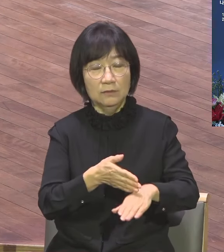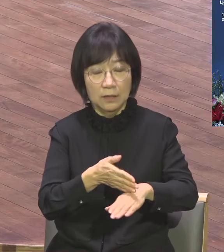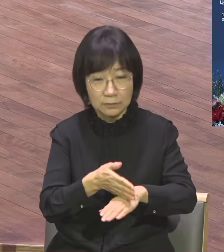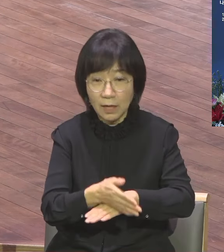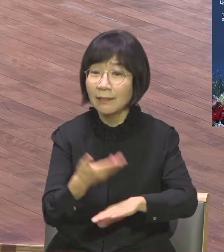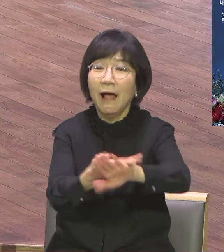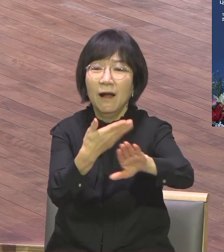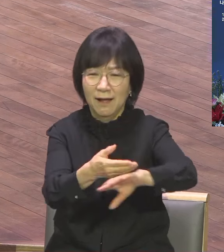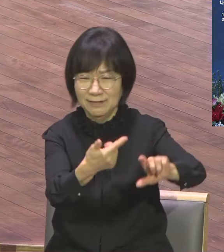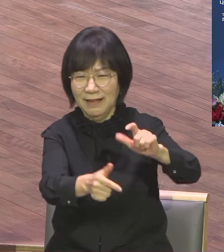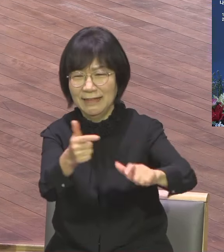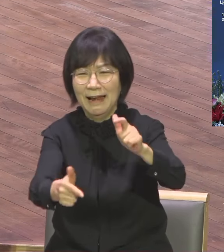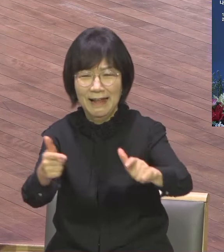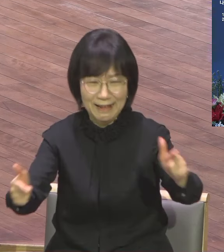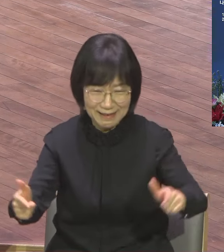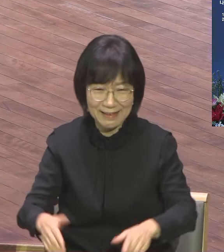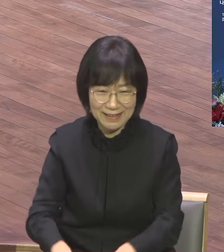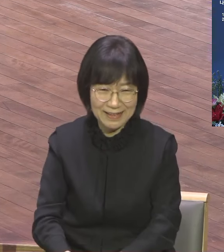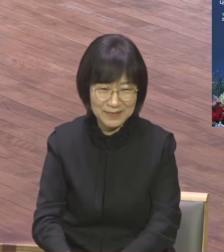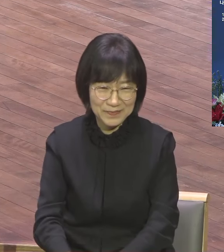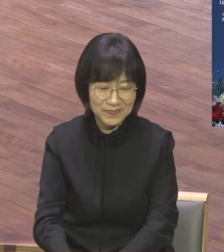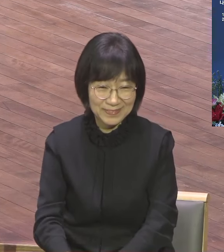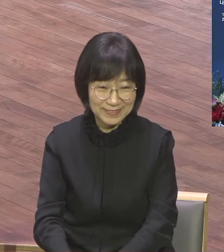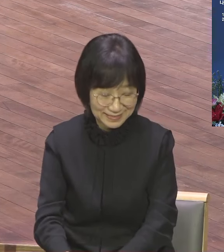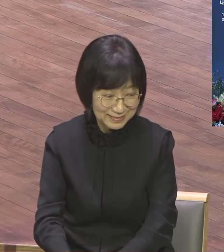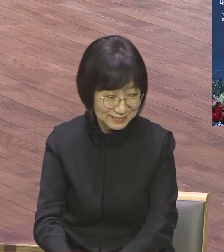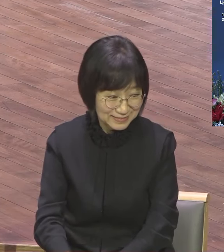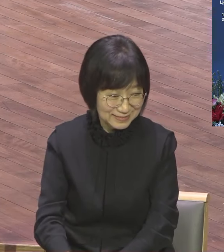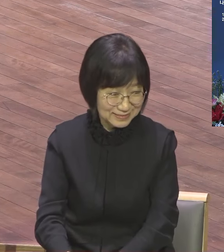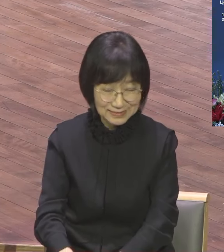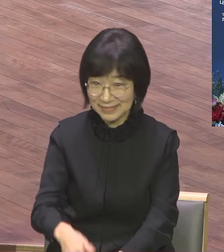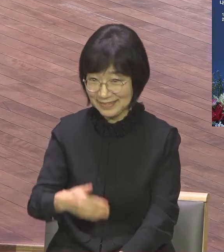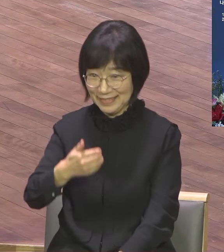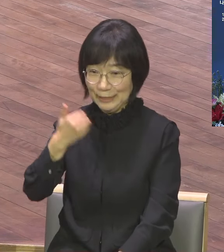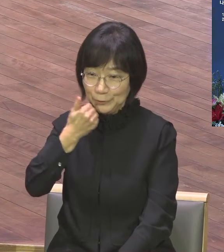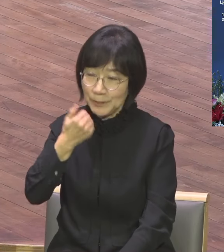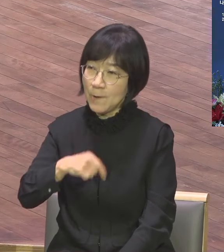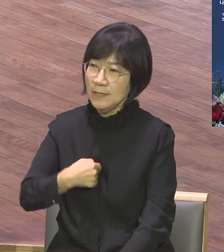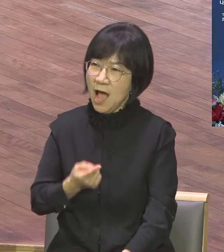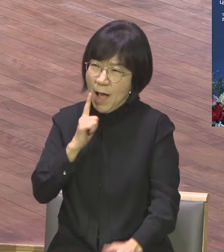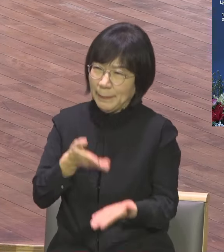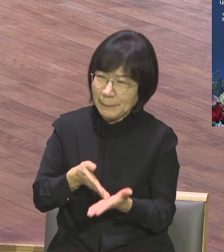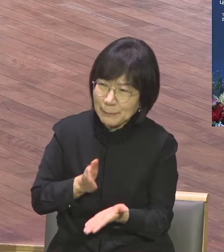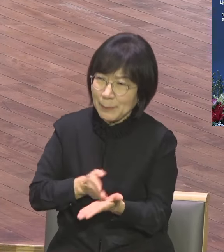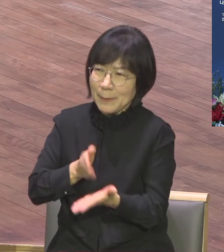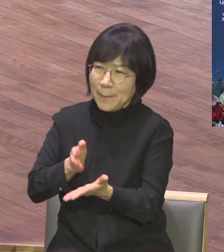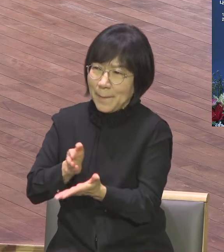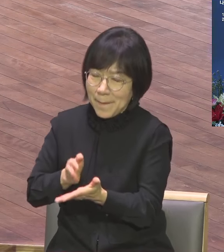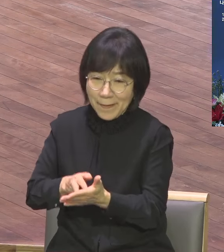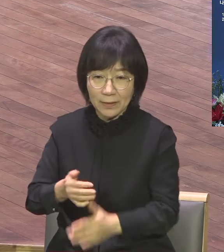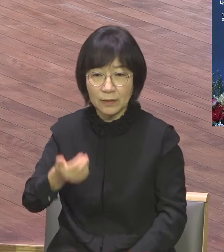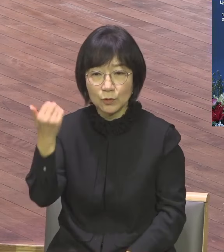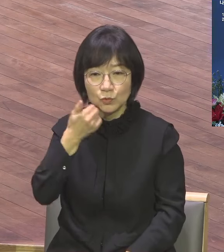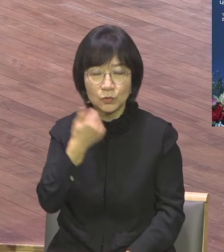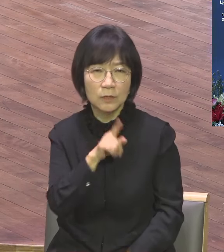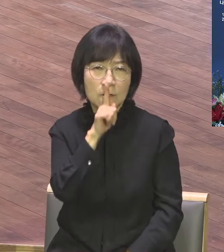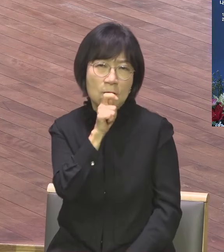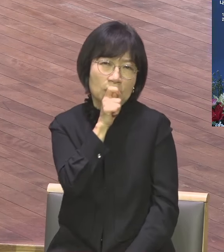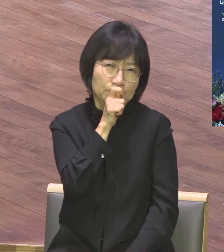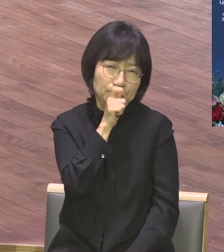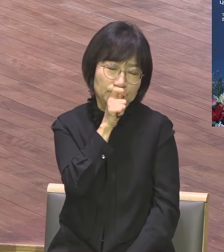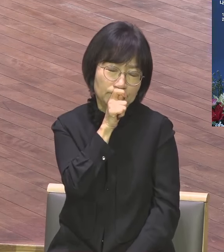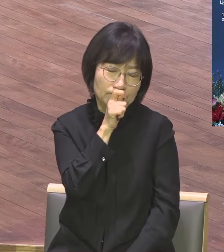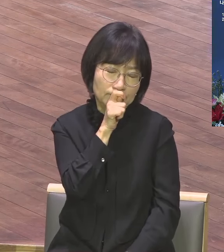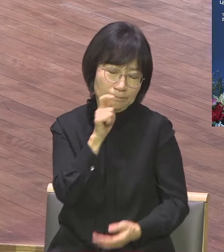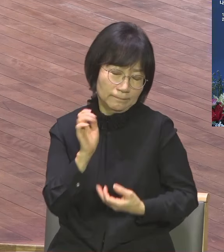다 체질이 다르다니까. 어떤 사람은요, 혼자 다 떠들고, 어떤 사람은 하루 종일 혼자 앉아있어. 한마디도 안 해.